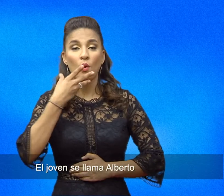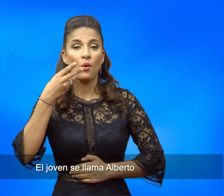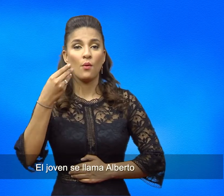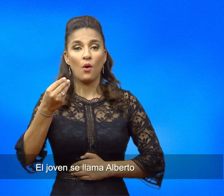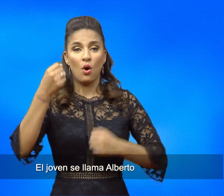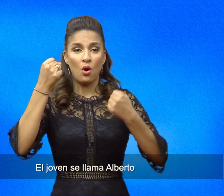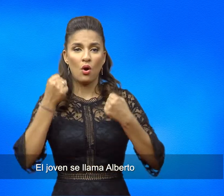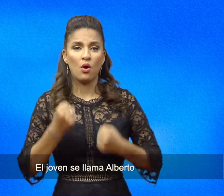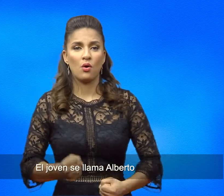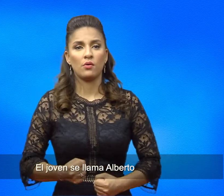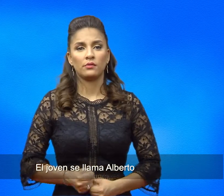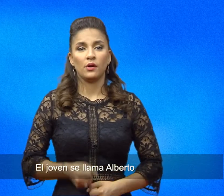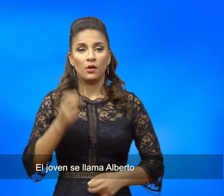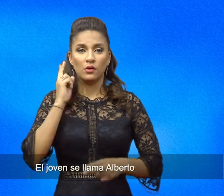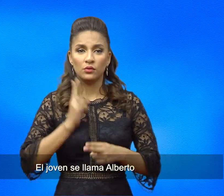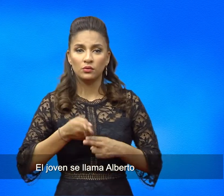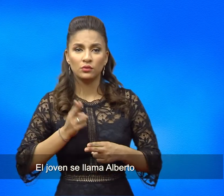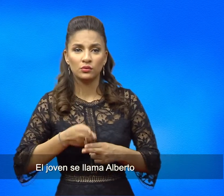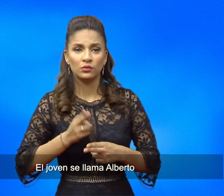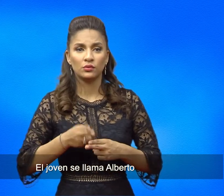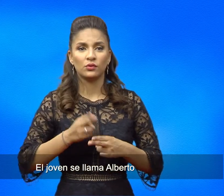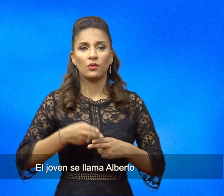el joven se llama